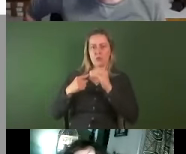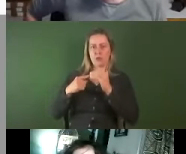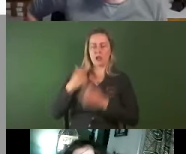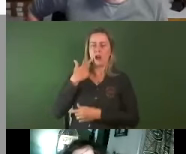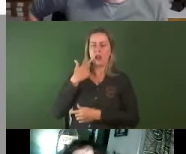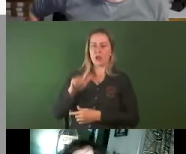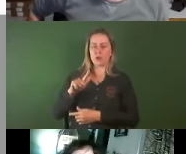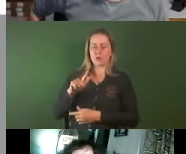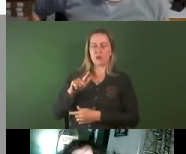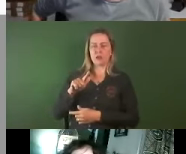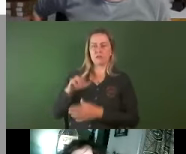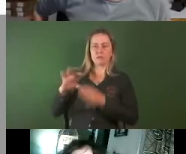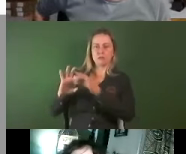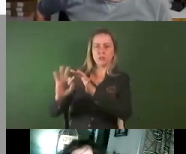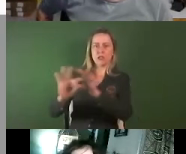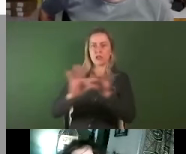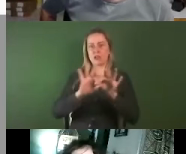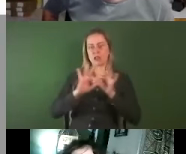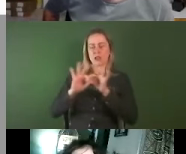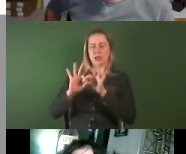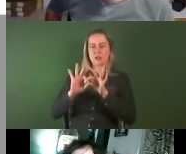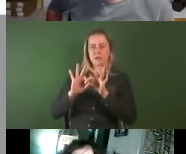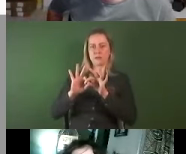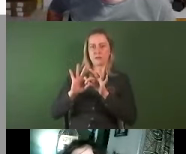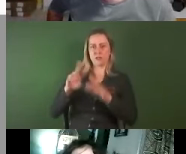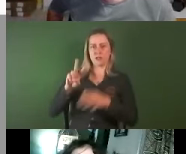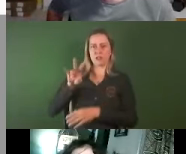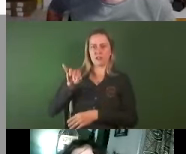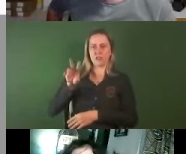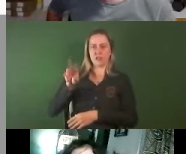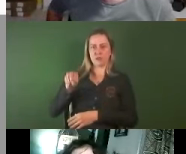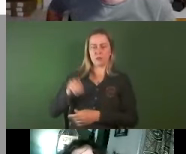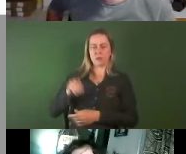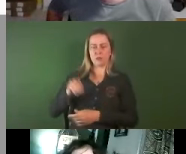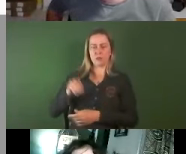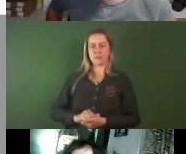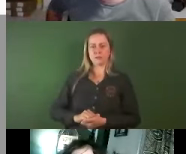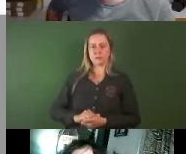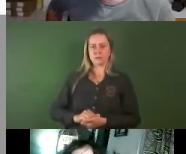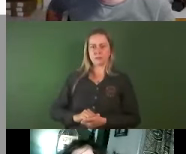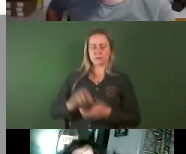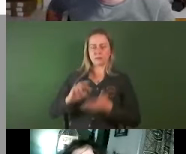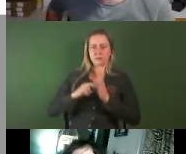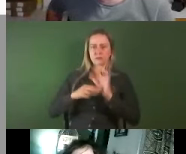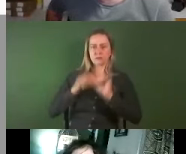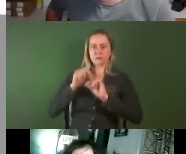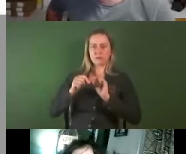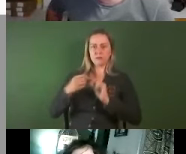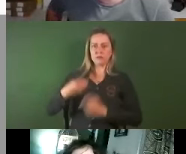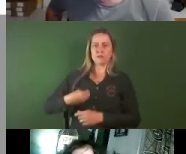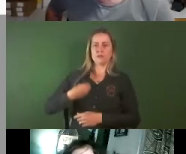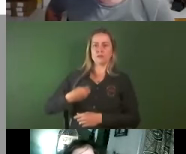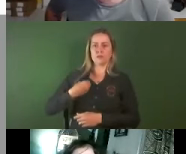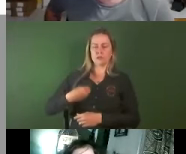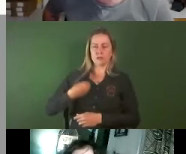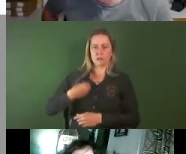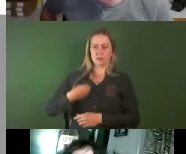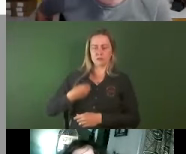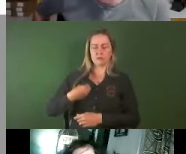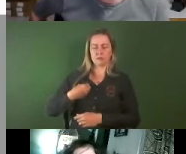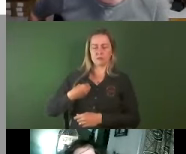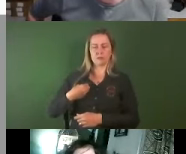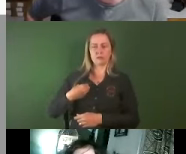os povos. E eles resolveram usar a palavra vivo nesse sentido mesmo, né? De dizer o quanto eles estavam vivos e presentes e atuantes